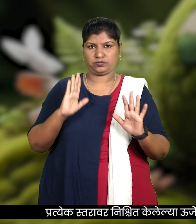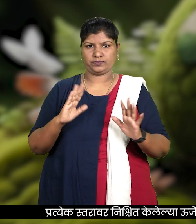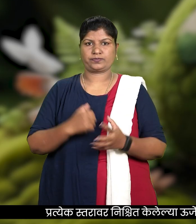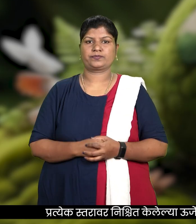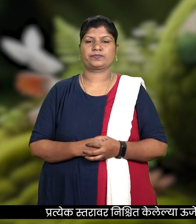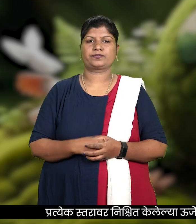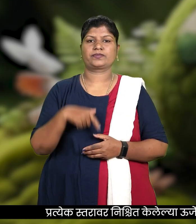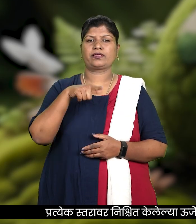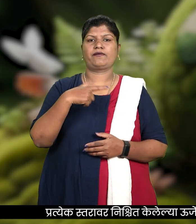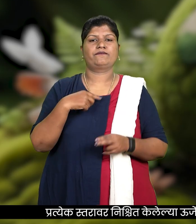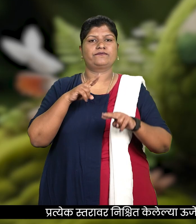म्हणतात.